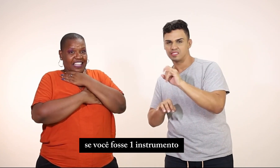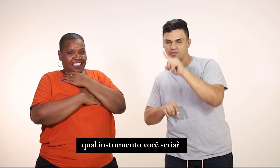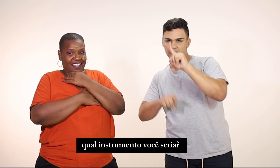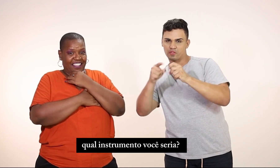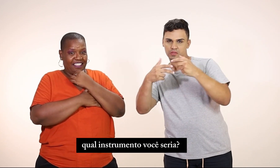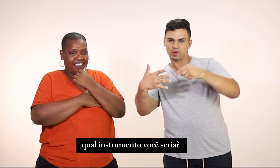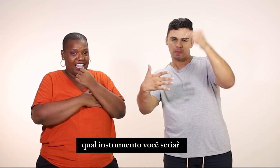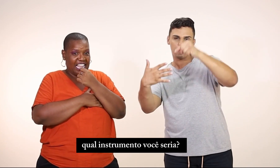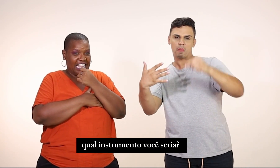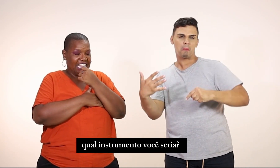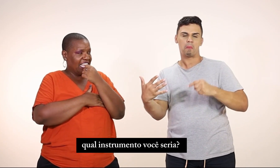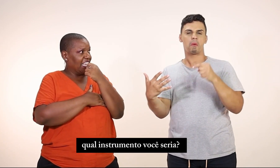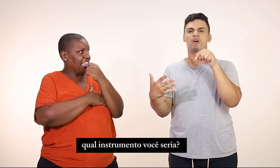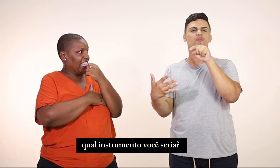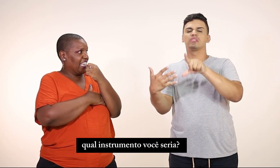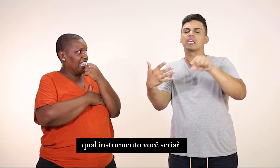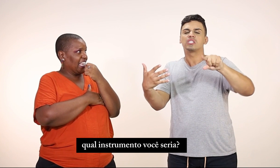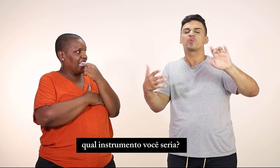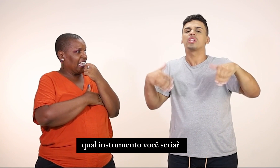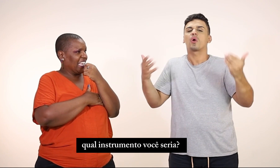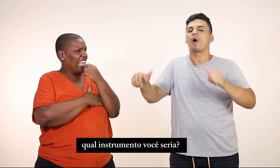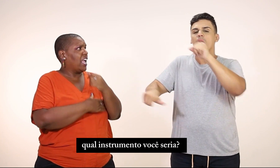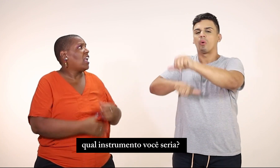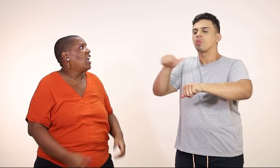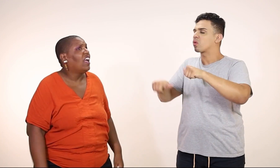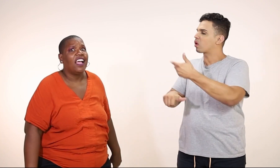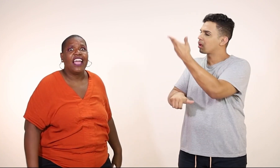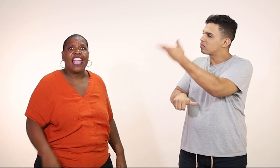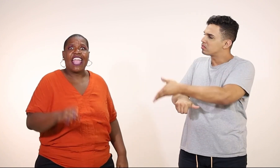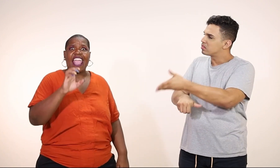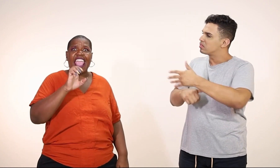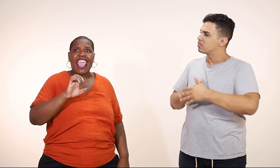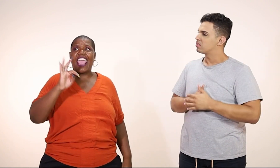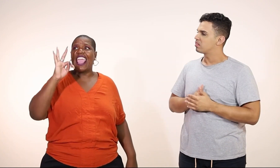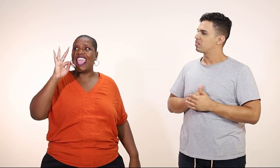qual instrumento você seria? Eita!